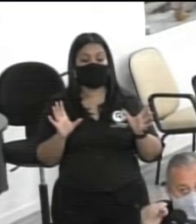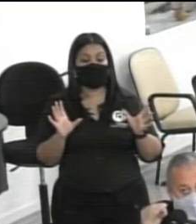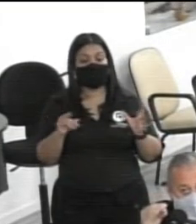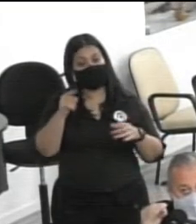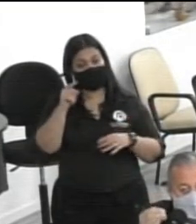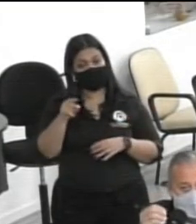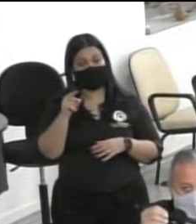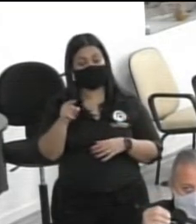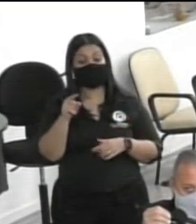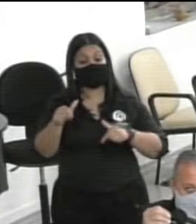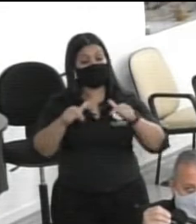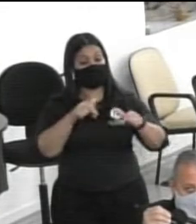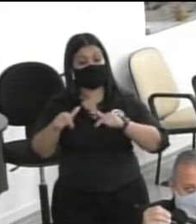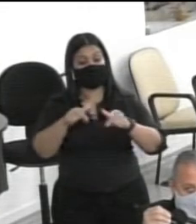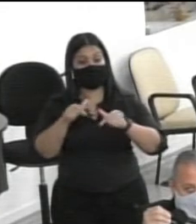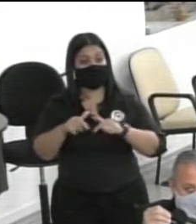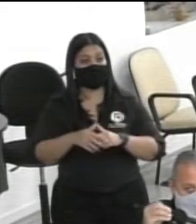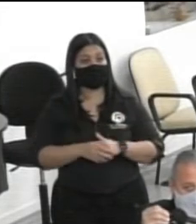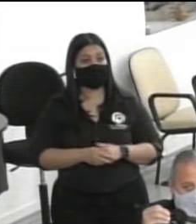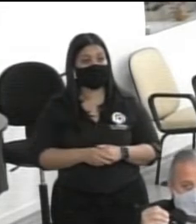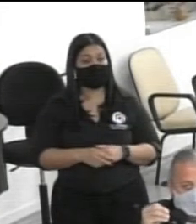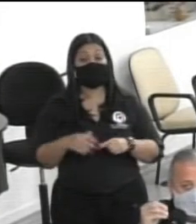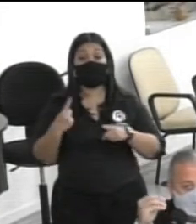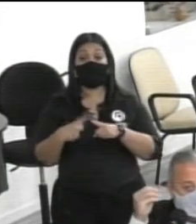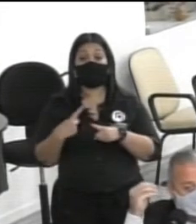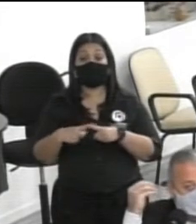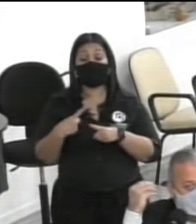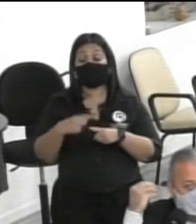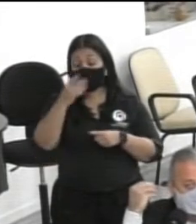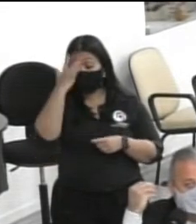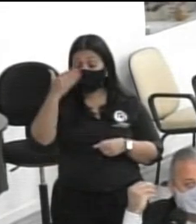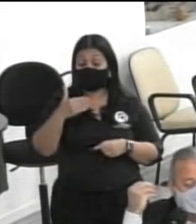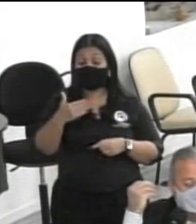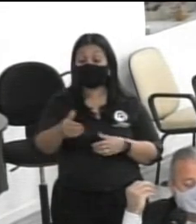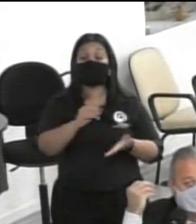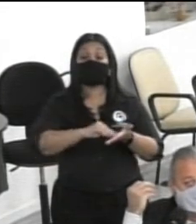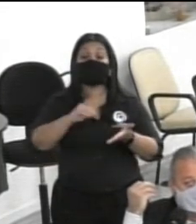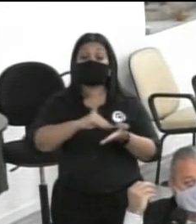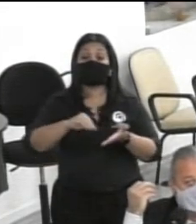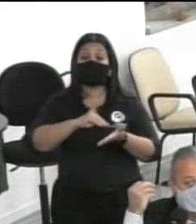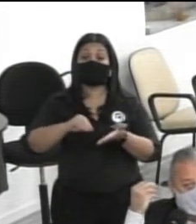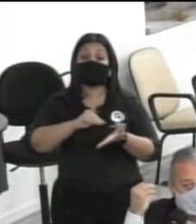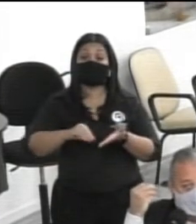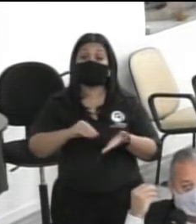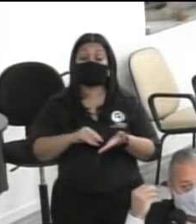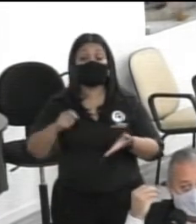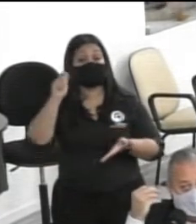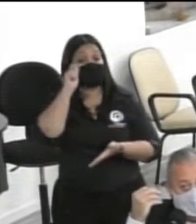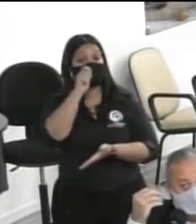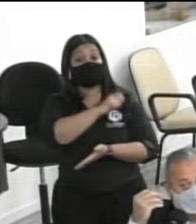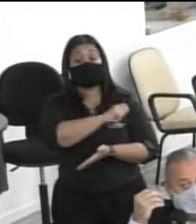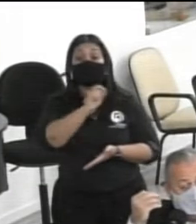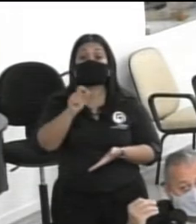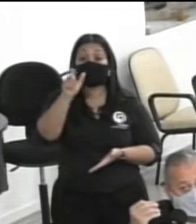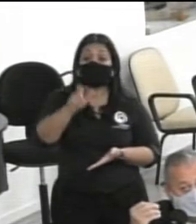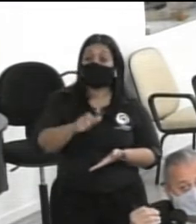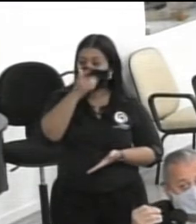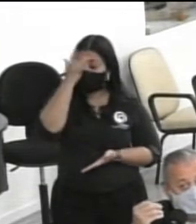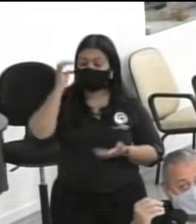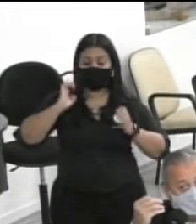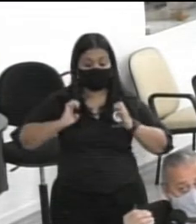você trabalhar. Porque quem está à frente dessa Secretaria da Educação hoje de Rio Preto é uma pessoa honesta, uma